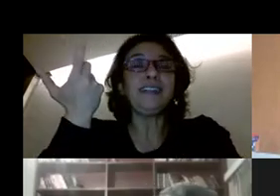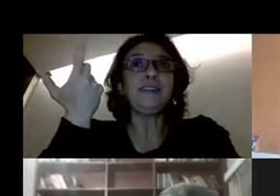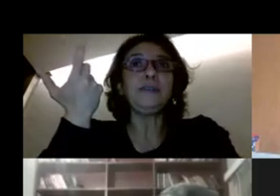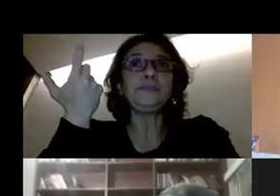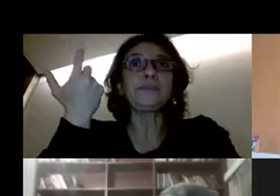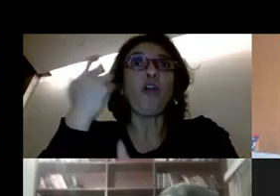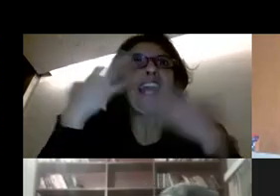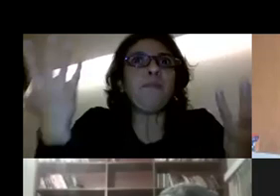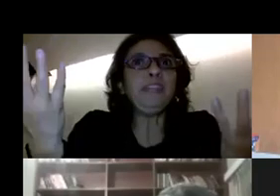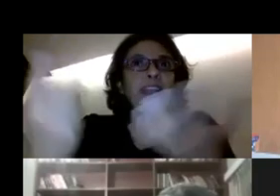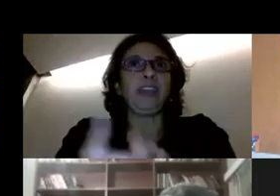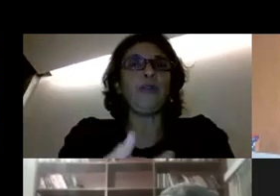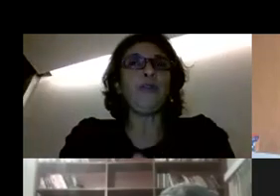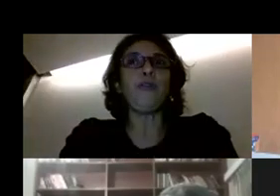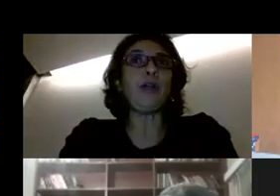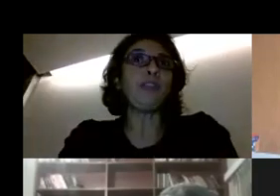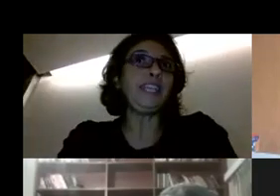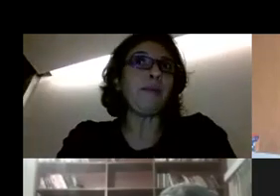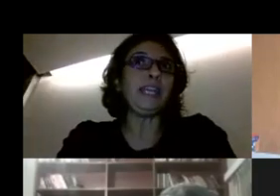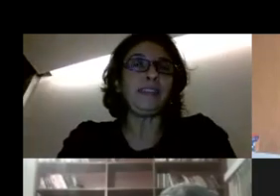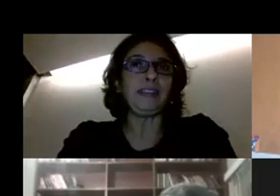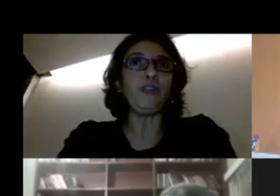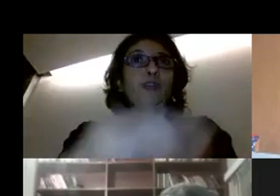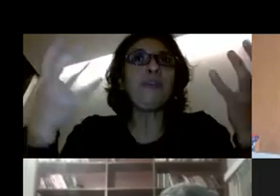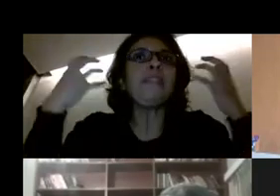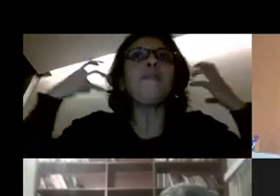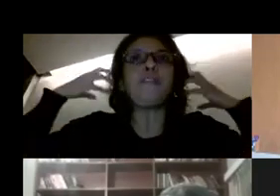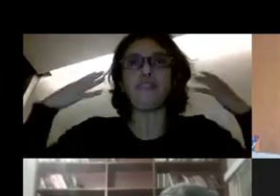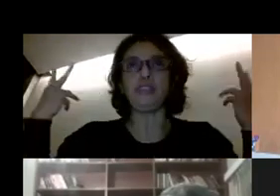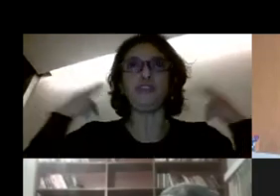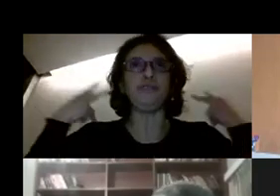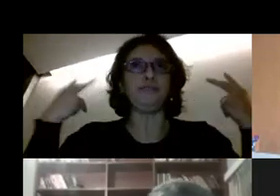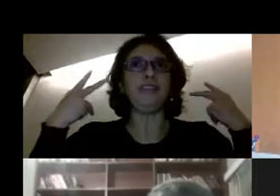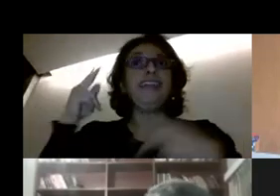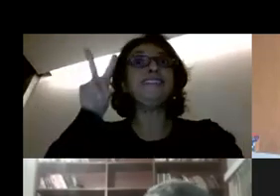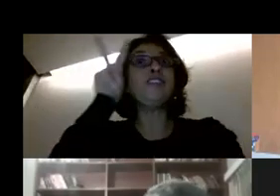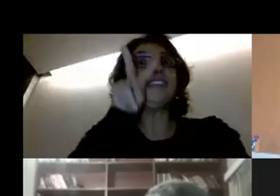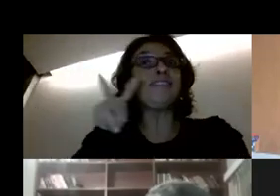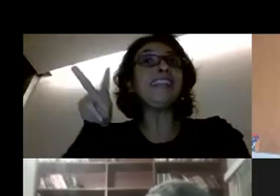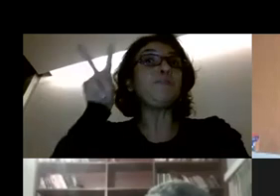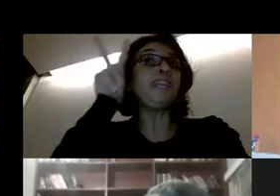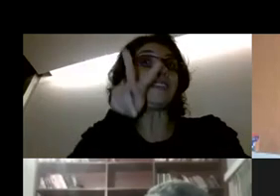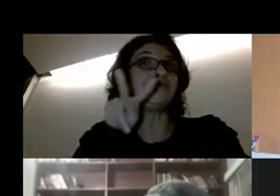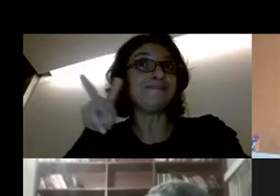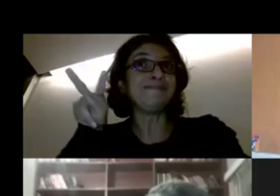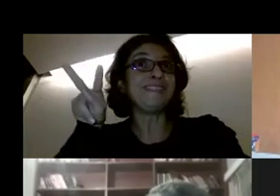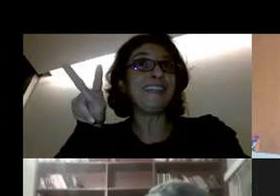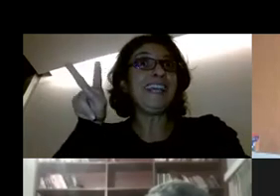entender oralmente o auditivamente, no es que me den la información, sino que entender es